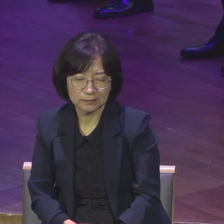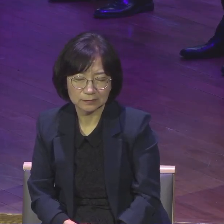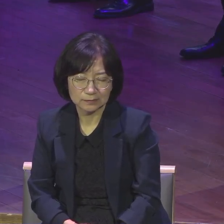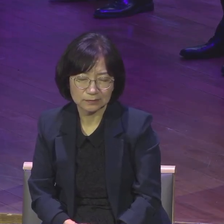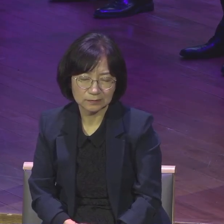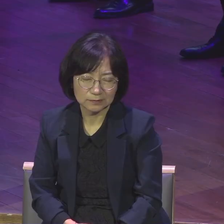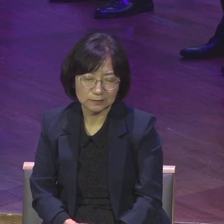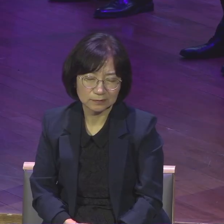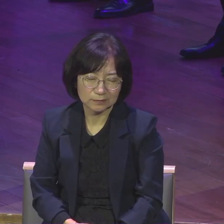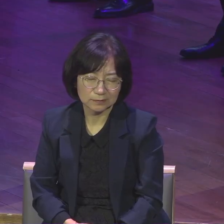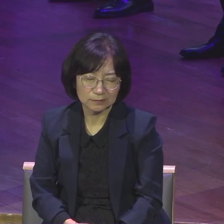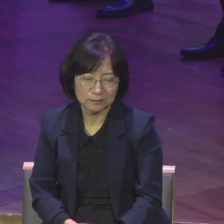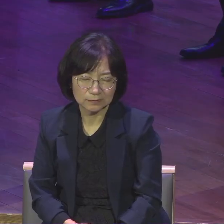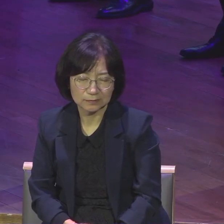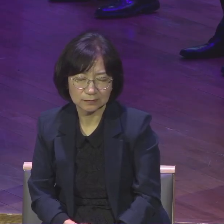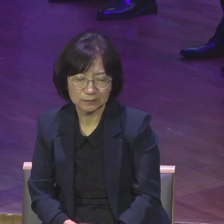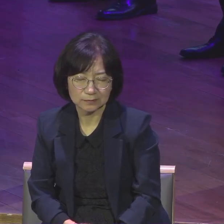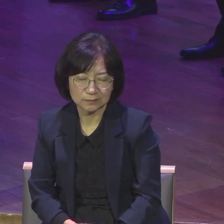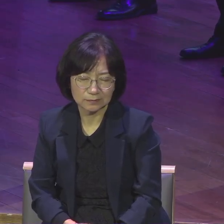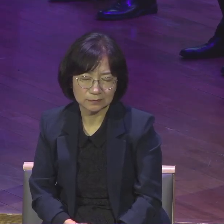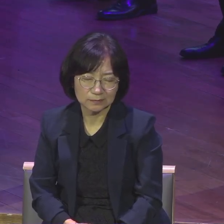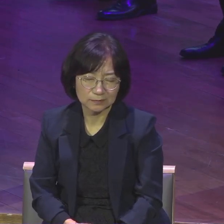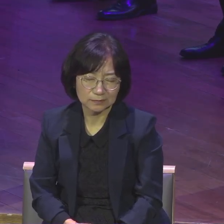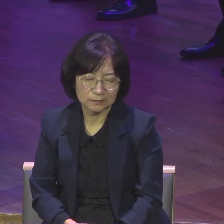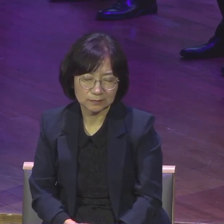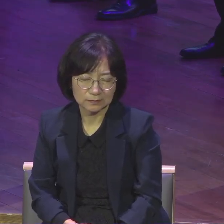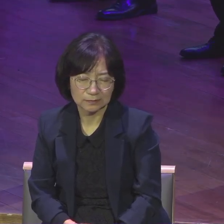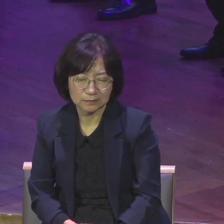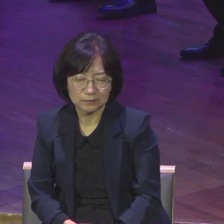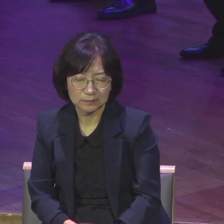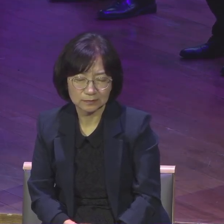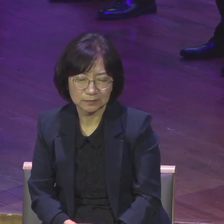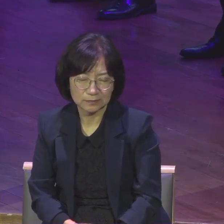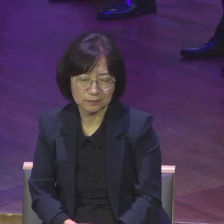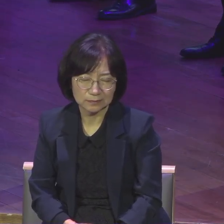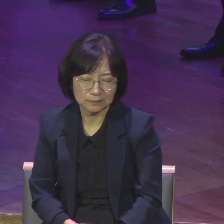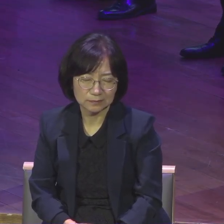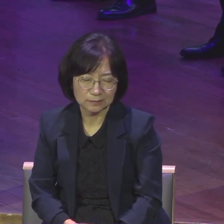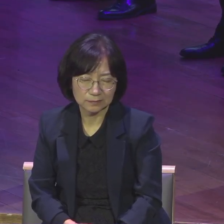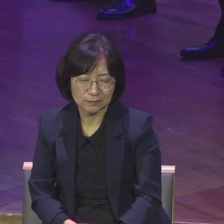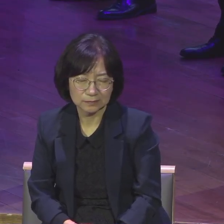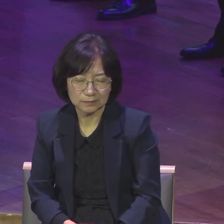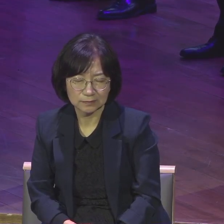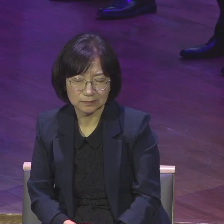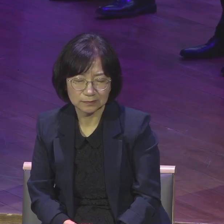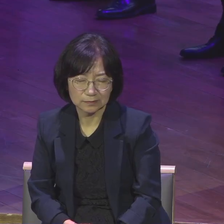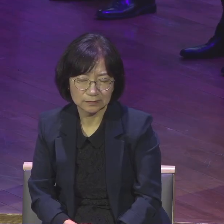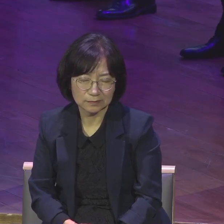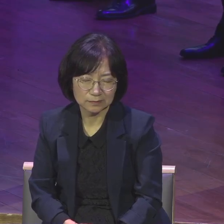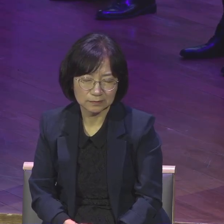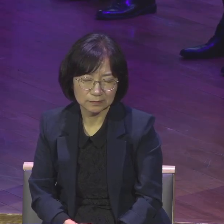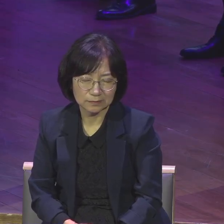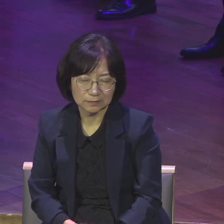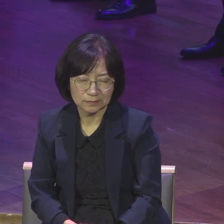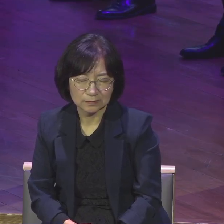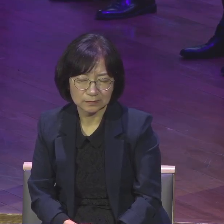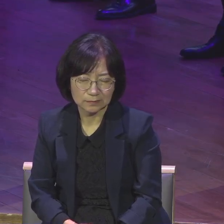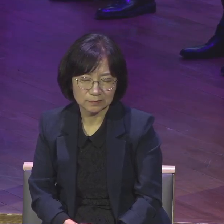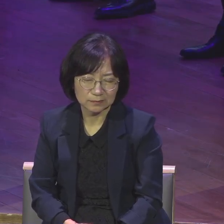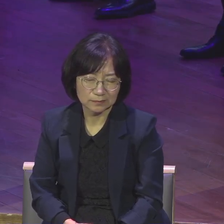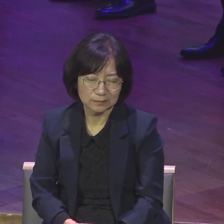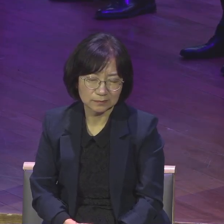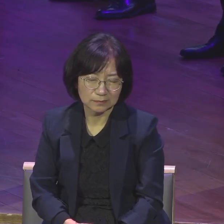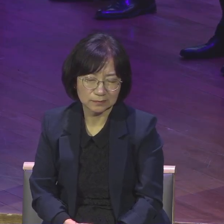찬양하도록 참여되는 하나님 예배를 놓쳐버린 하나님 가족들의 이 시간 기도할 때에 예배하는